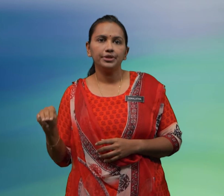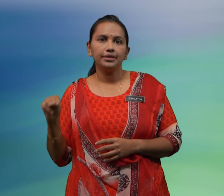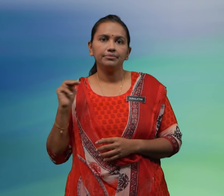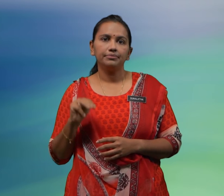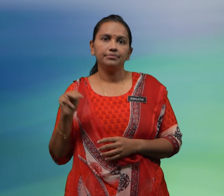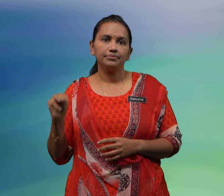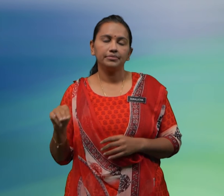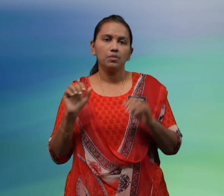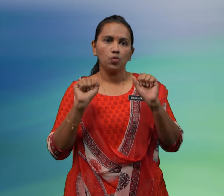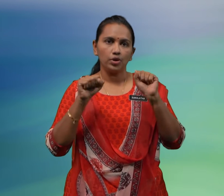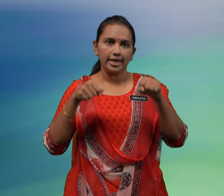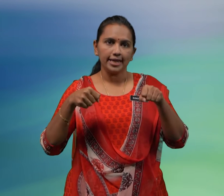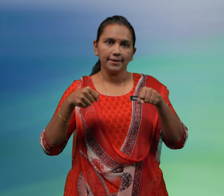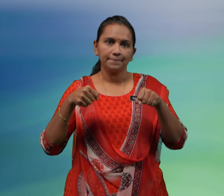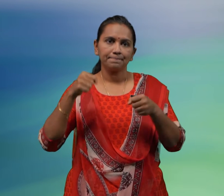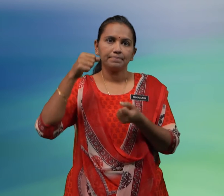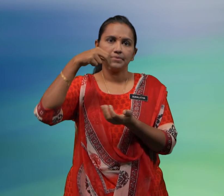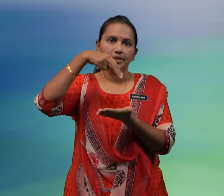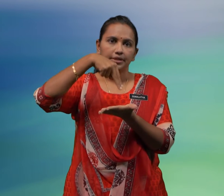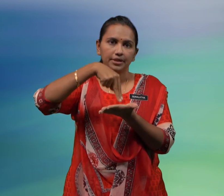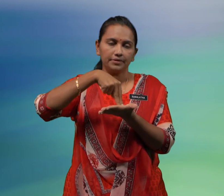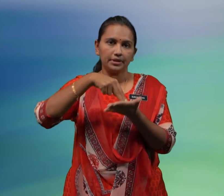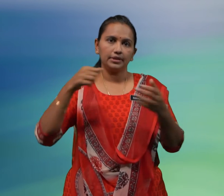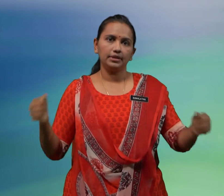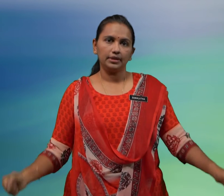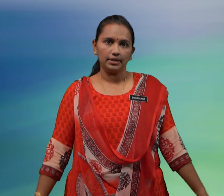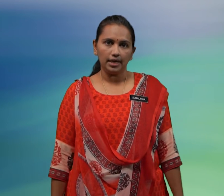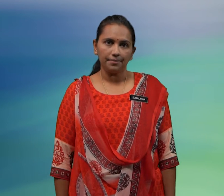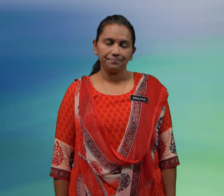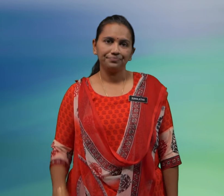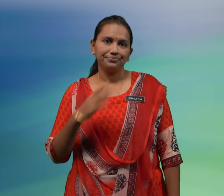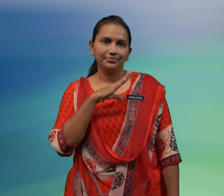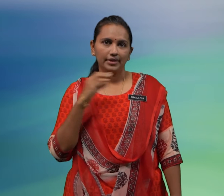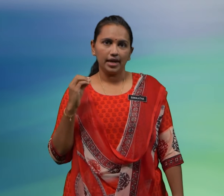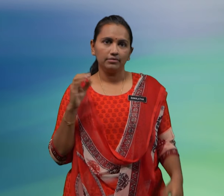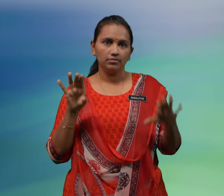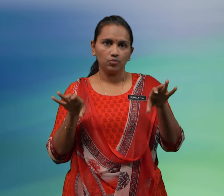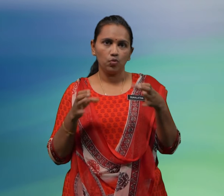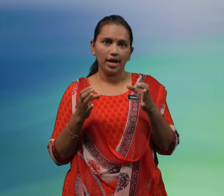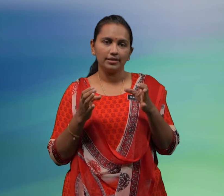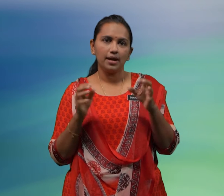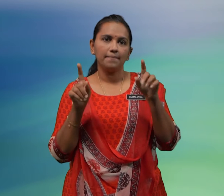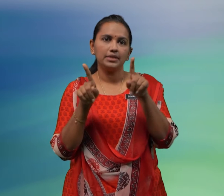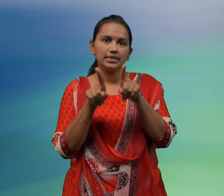Murid-murid boleh berdiri tegak dan buat bersama.